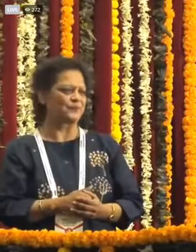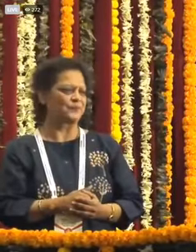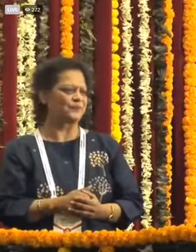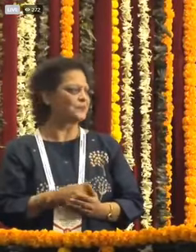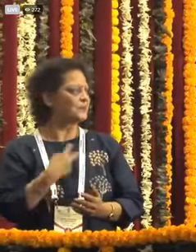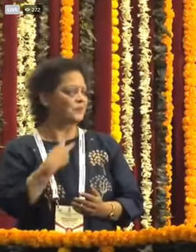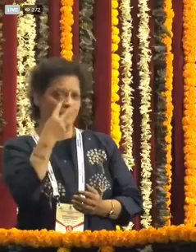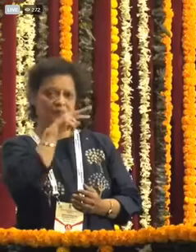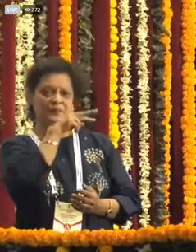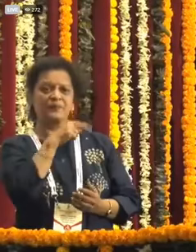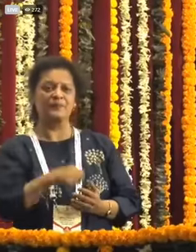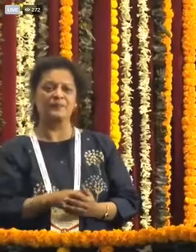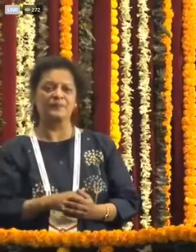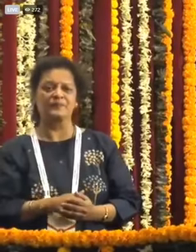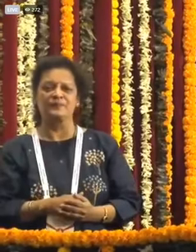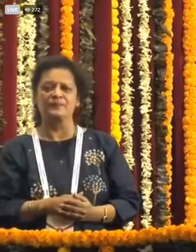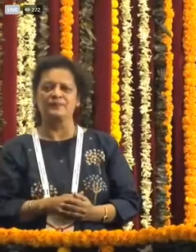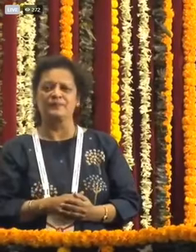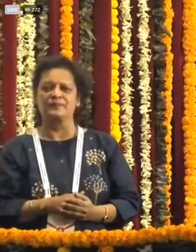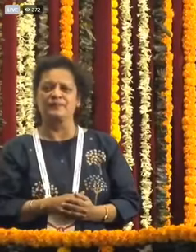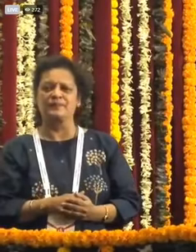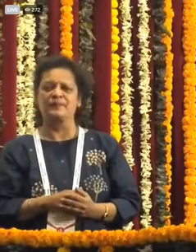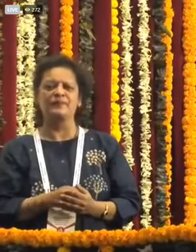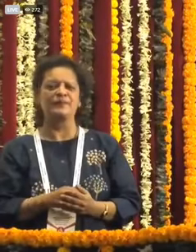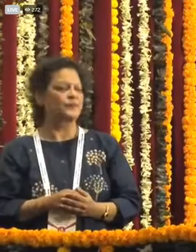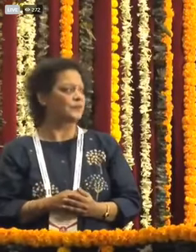मी पाहिलं त्याच्यावर काही पत्र आपले